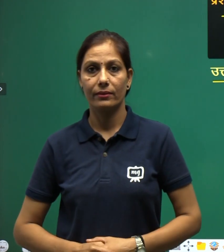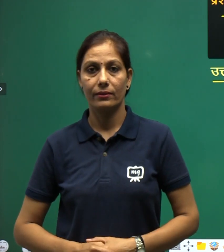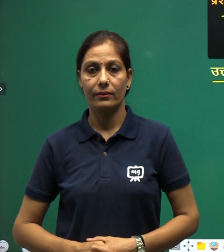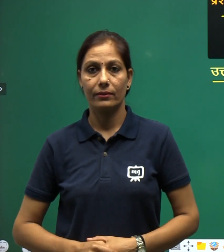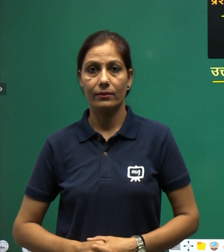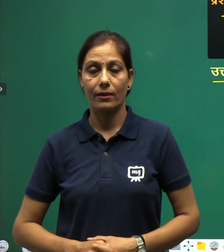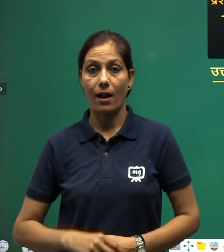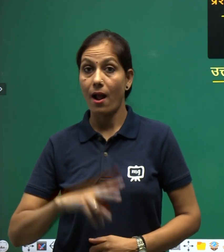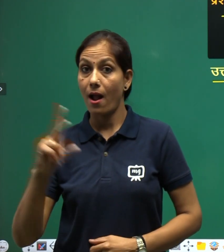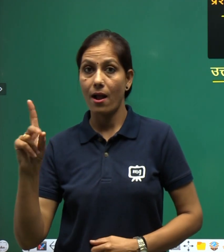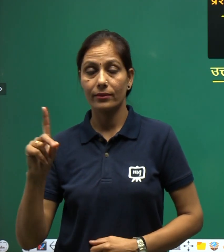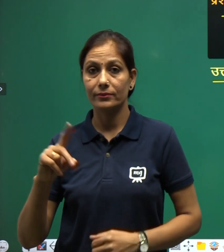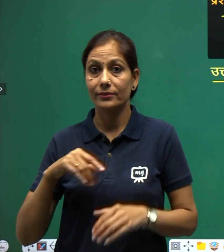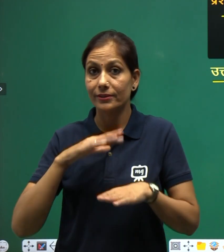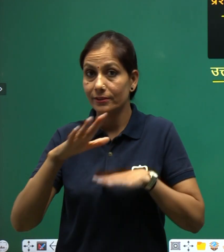राज कपूर को कहा,